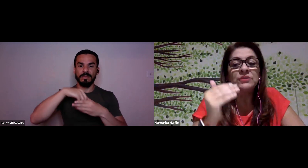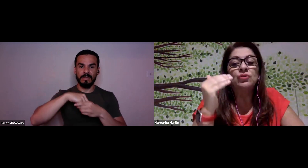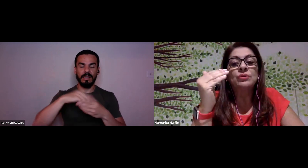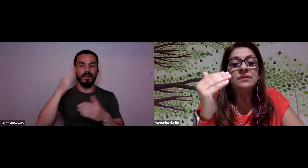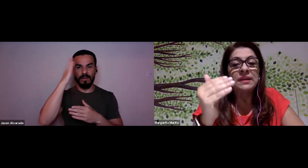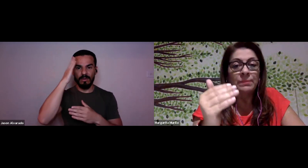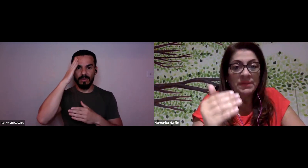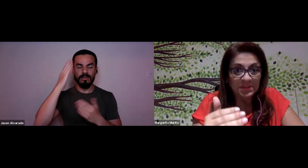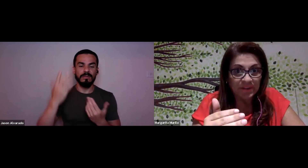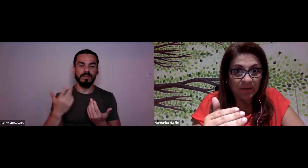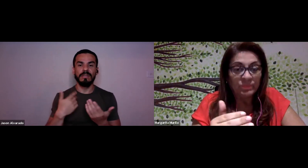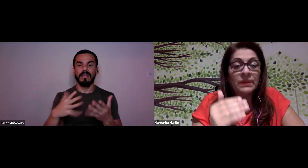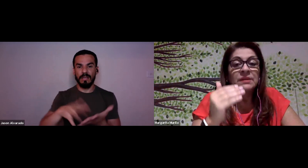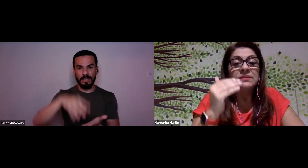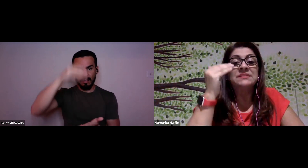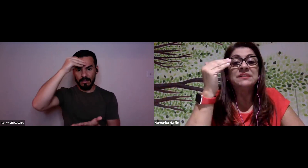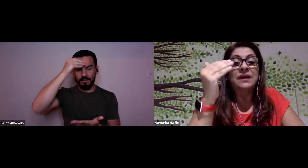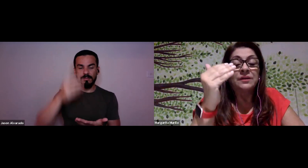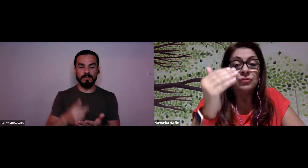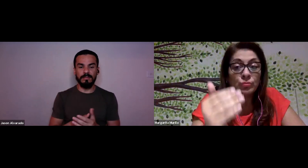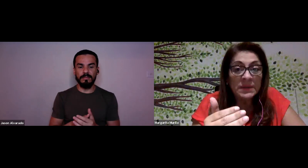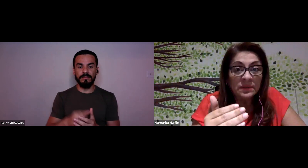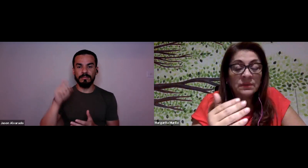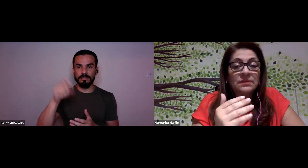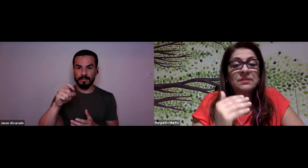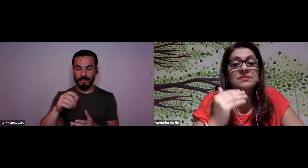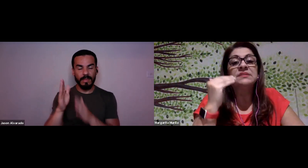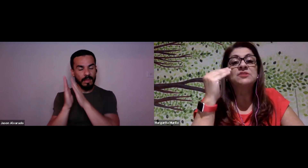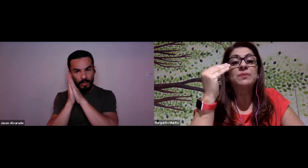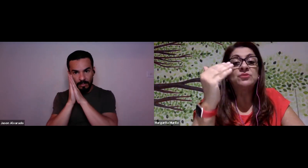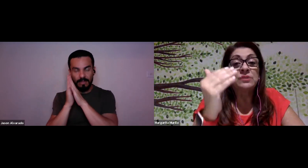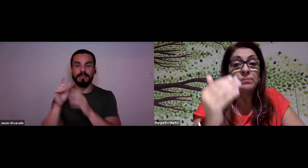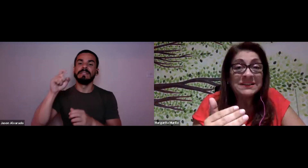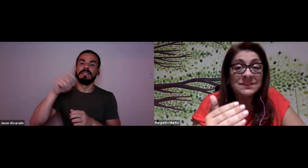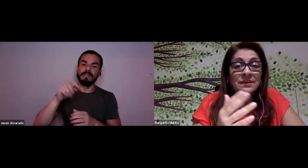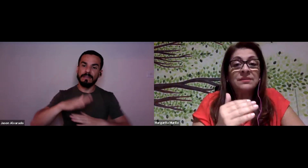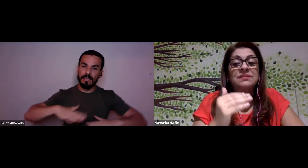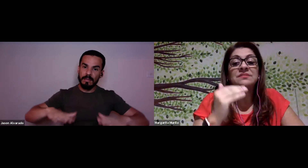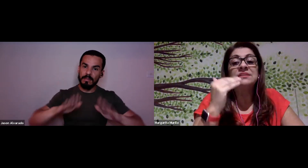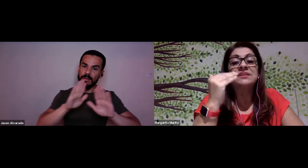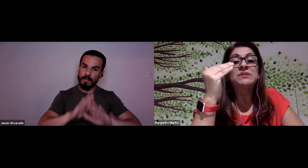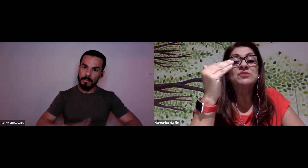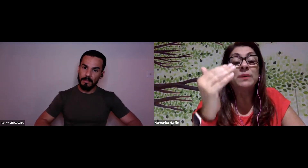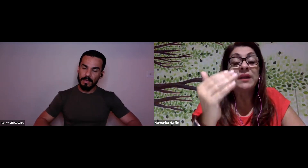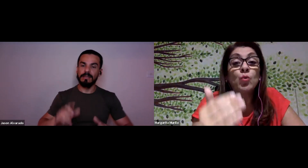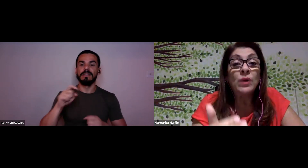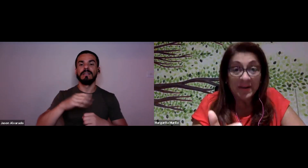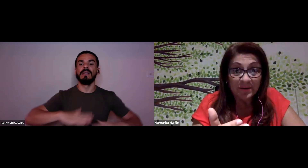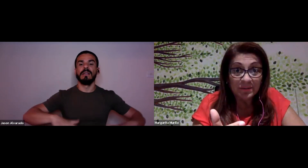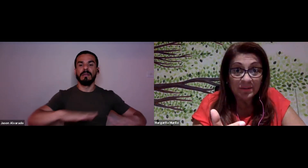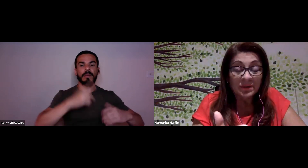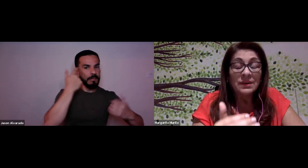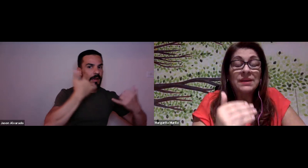conocimiento y el aprendizaje necesita dormir necesita espacios de paz necesita espacios para